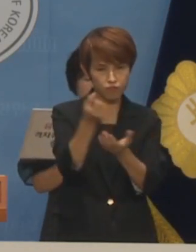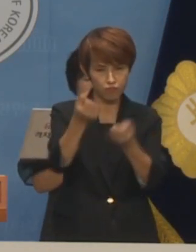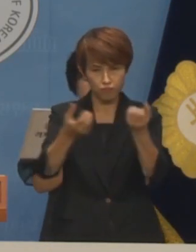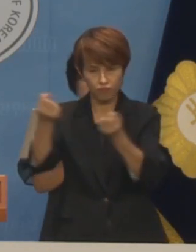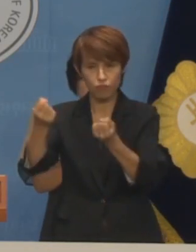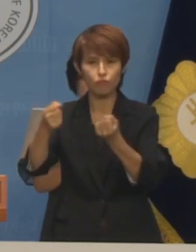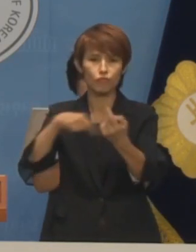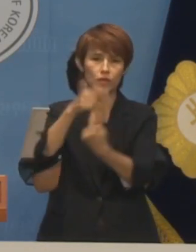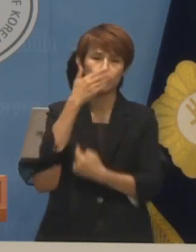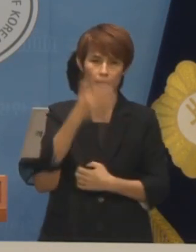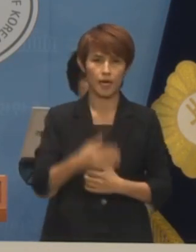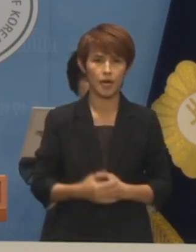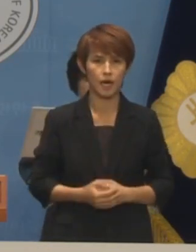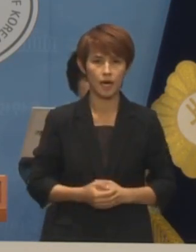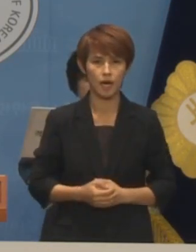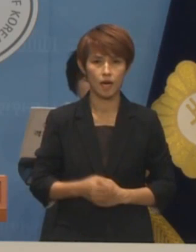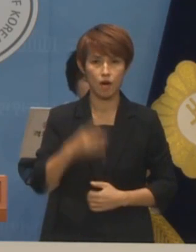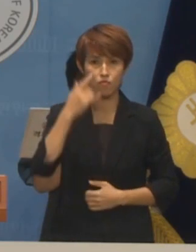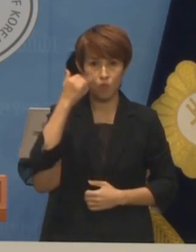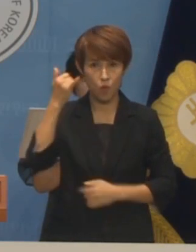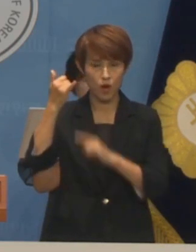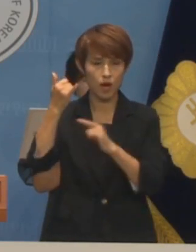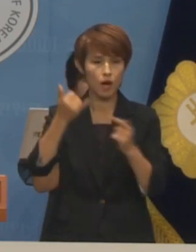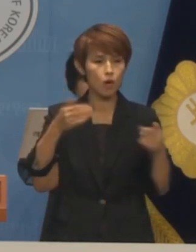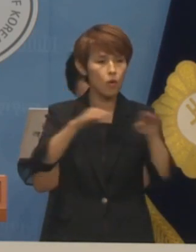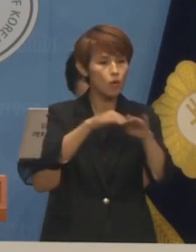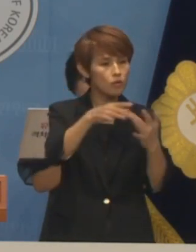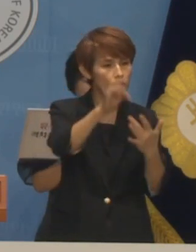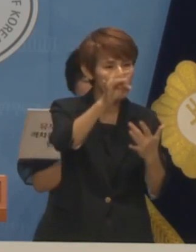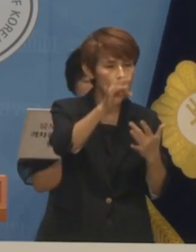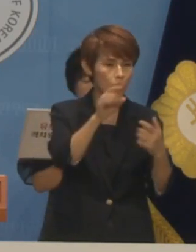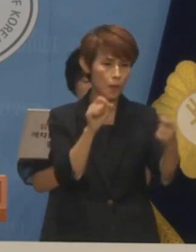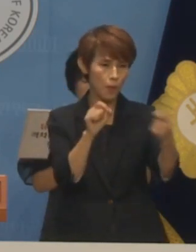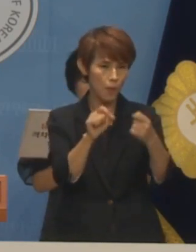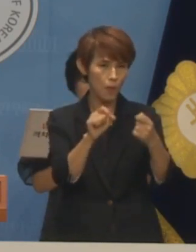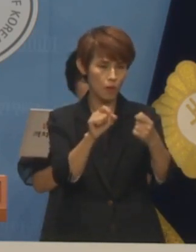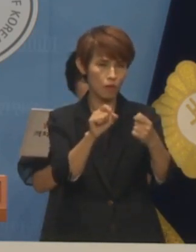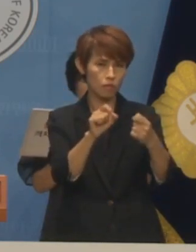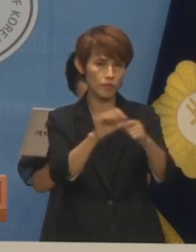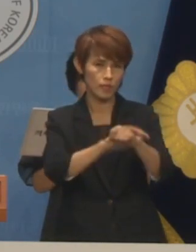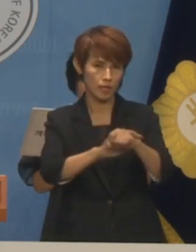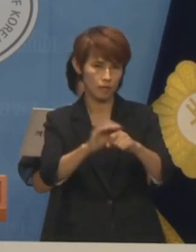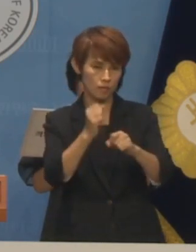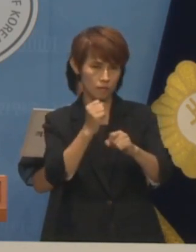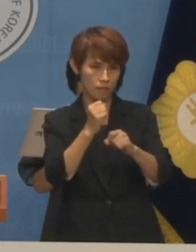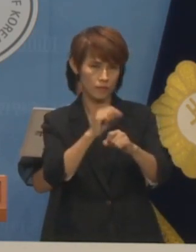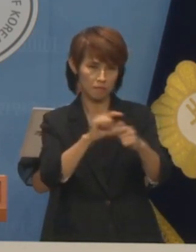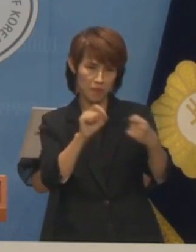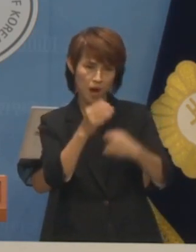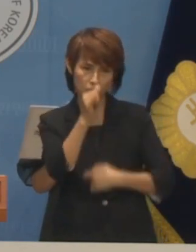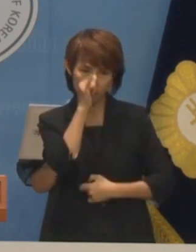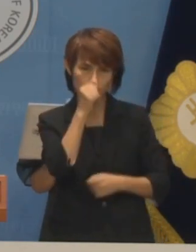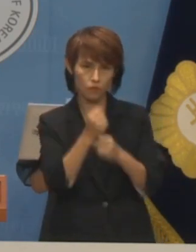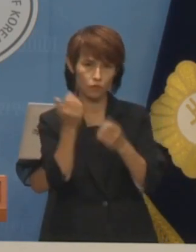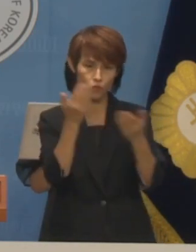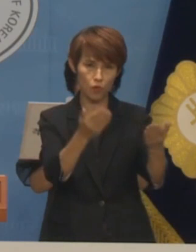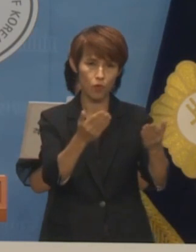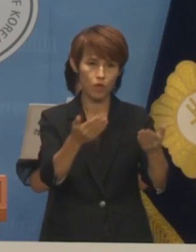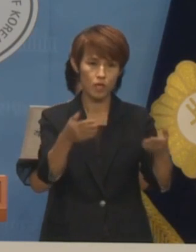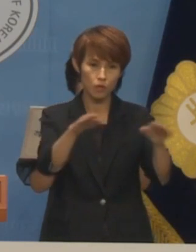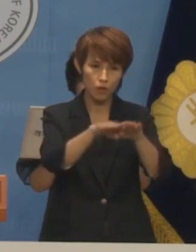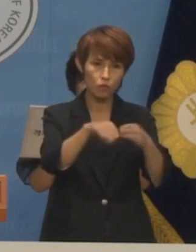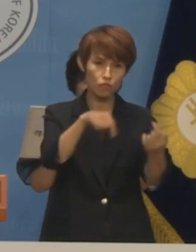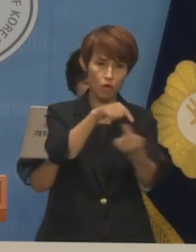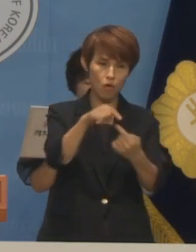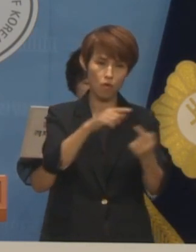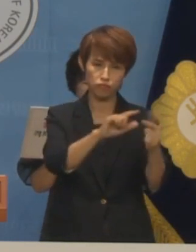있으며 부모의 기관 선택과 접근성을 높이고 기관 운영의 다양성을 충분히